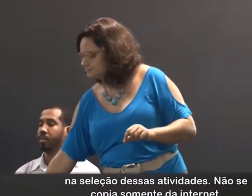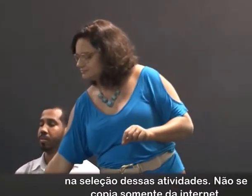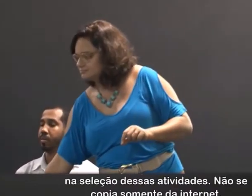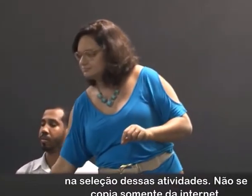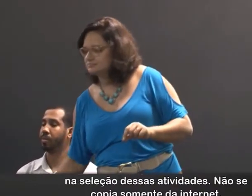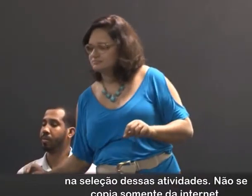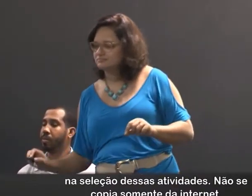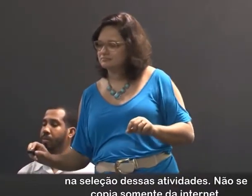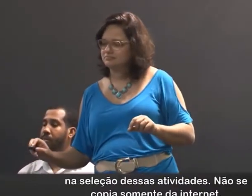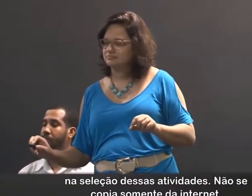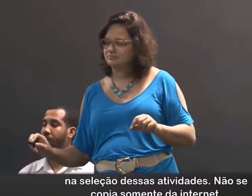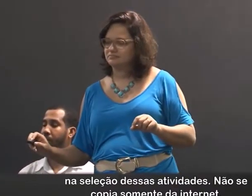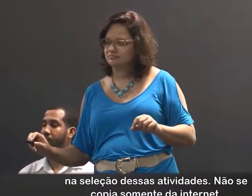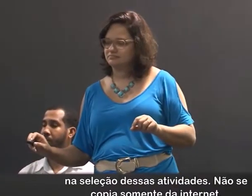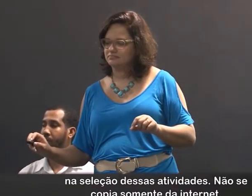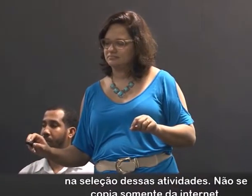atividades, não só copiar somente da internet.